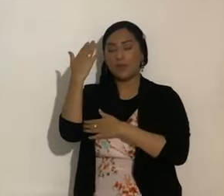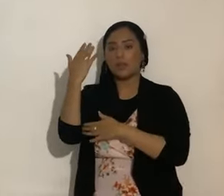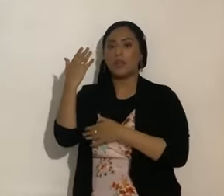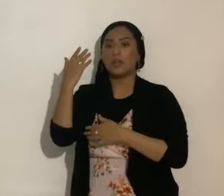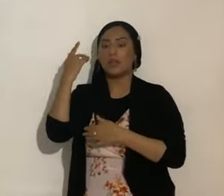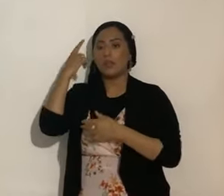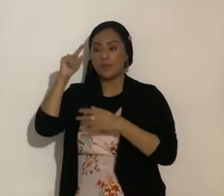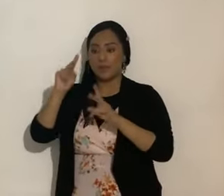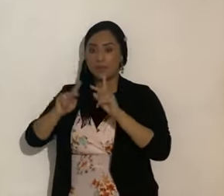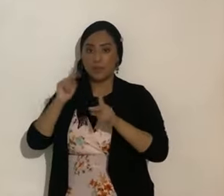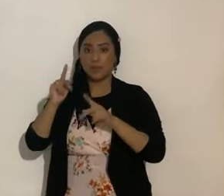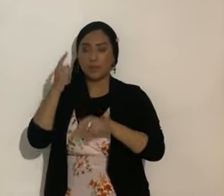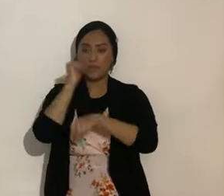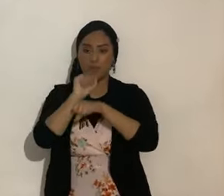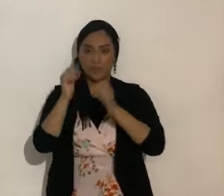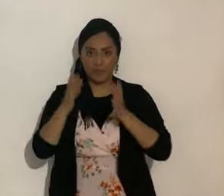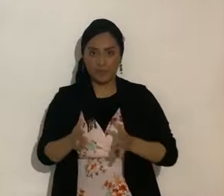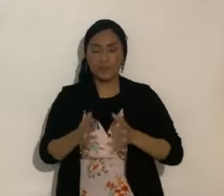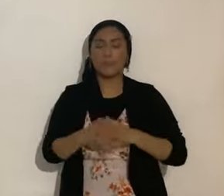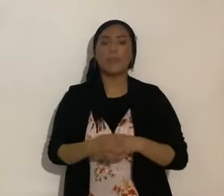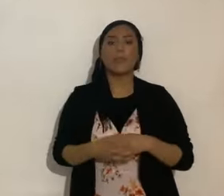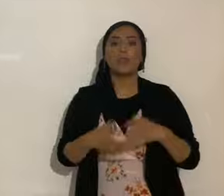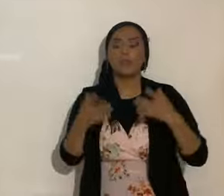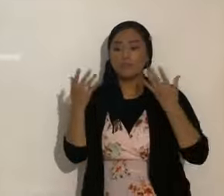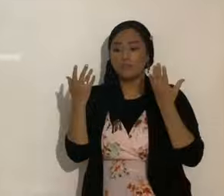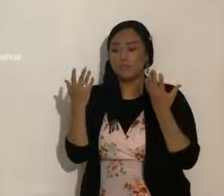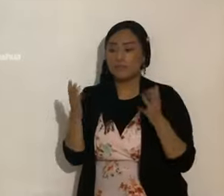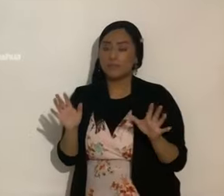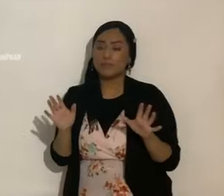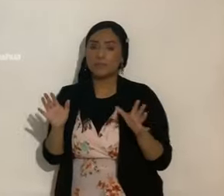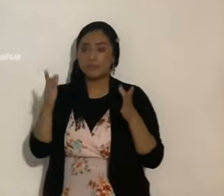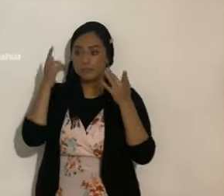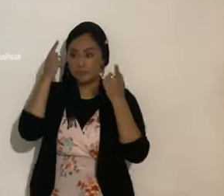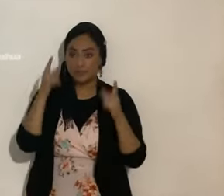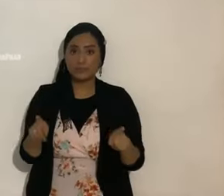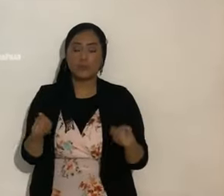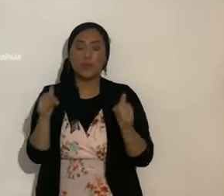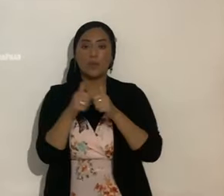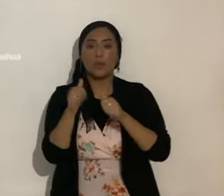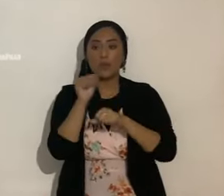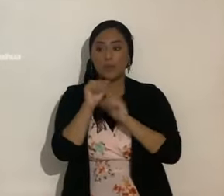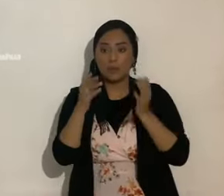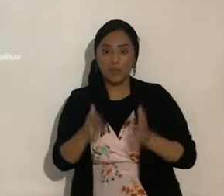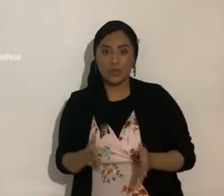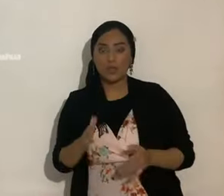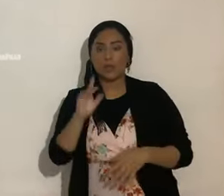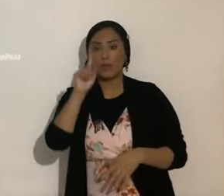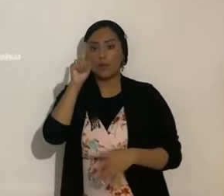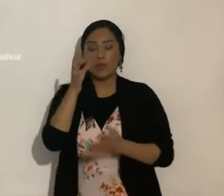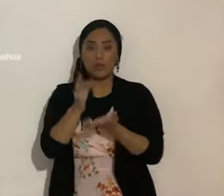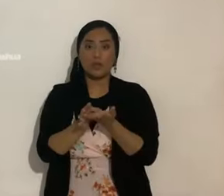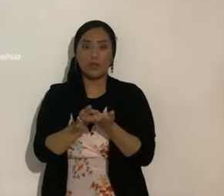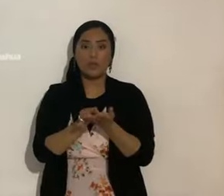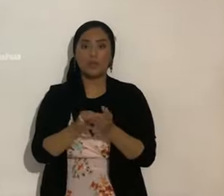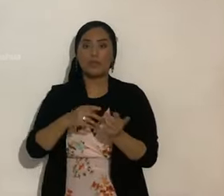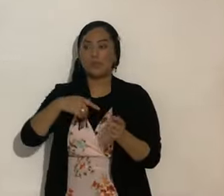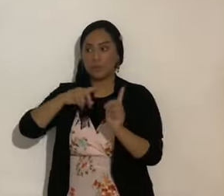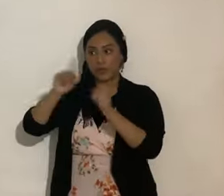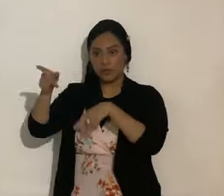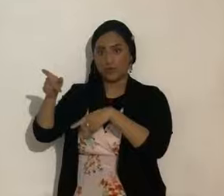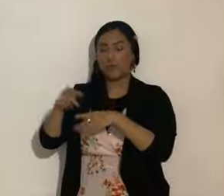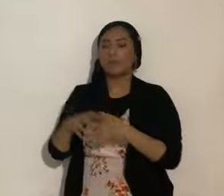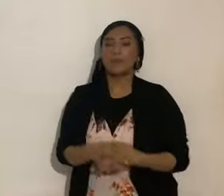obreros para su viña. Y habiendo convenido con los obreros con un denario al día, los envió a su viña.